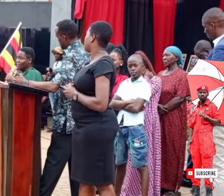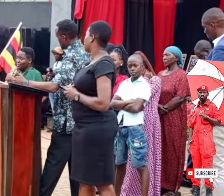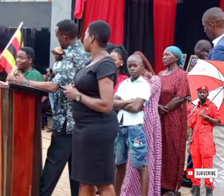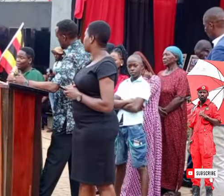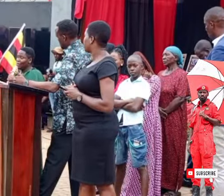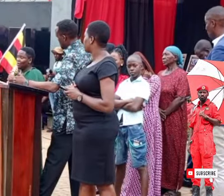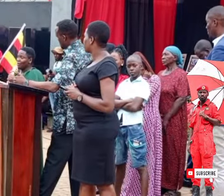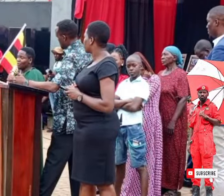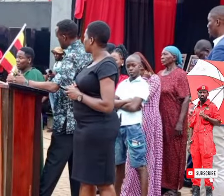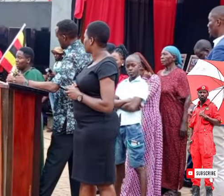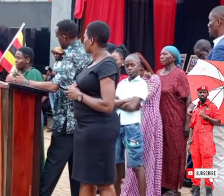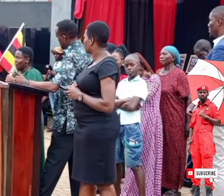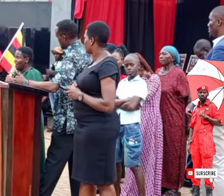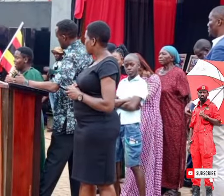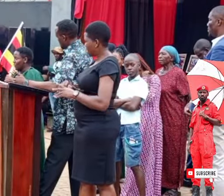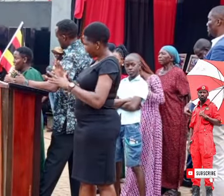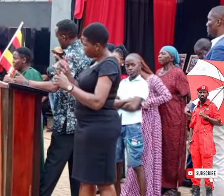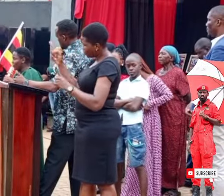lulwe